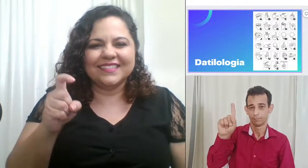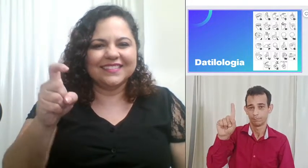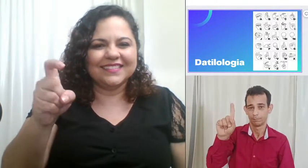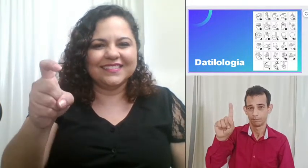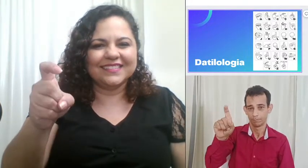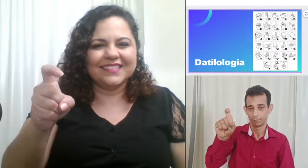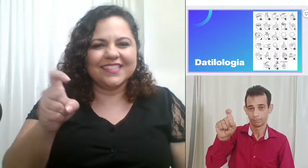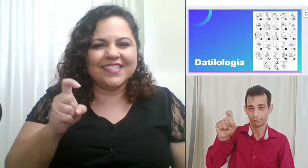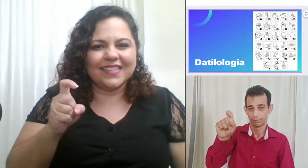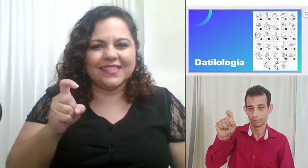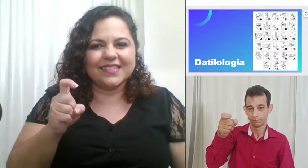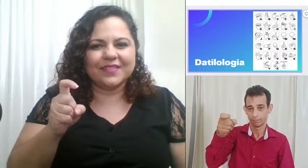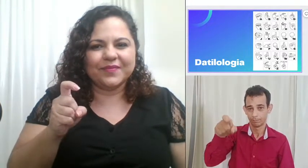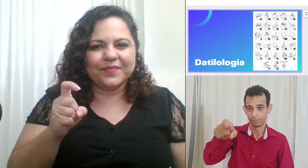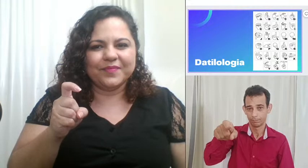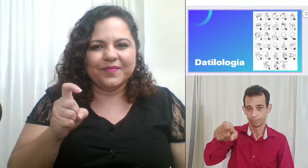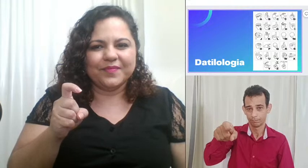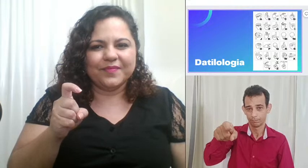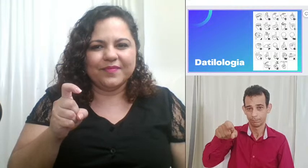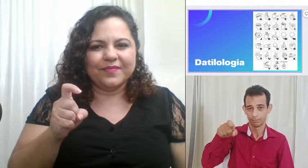X